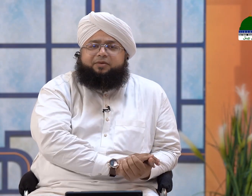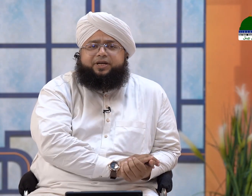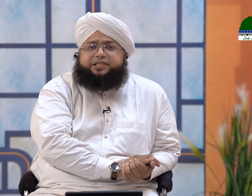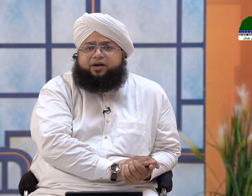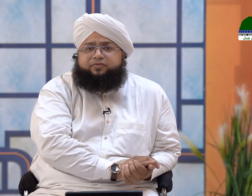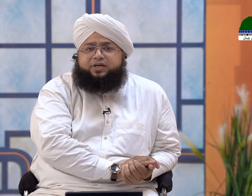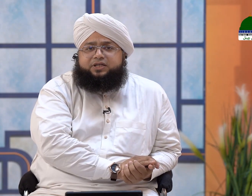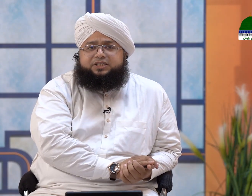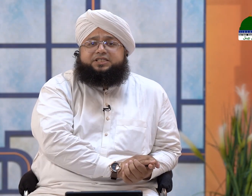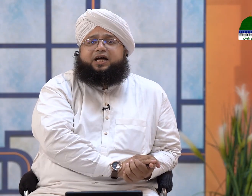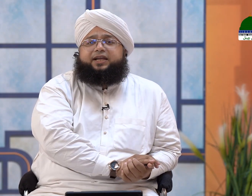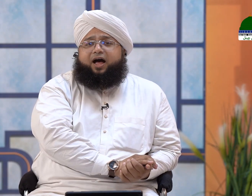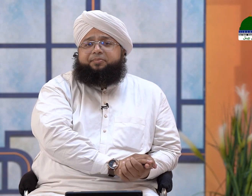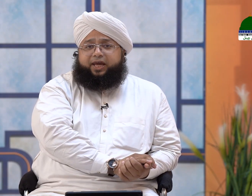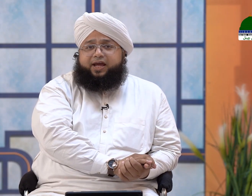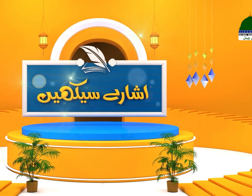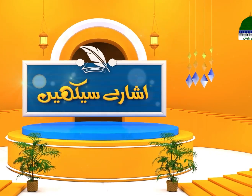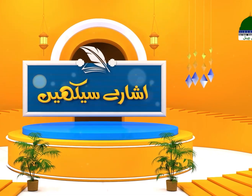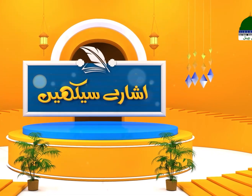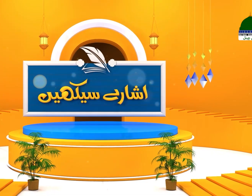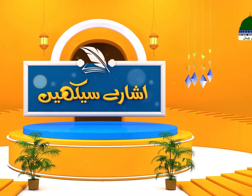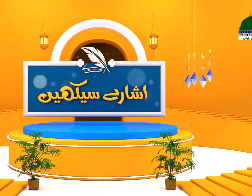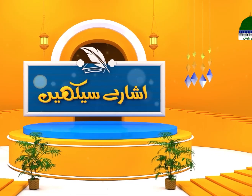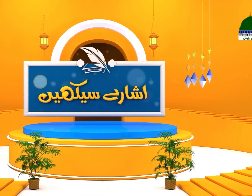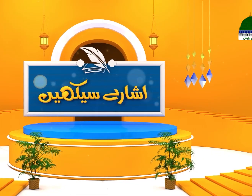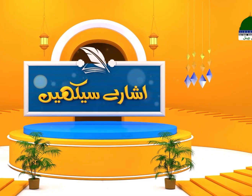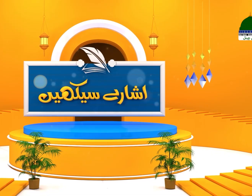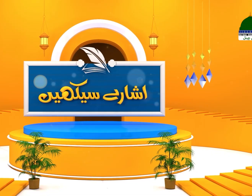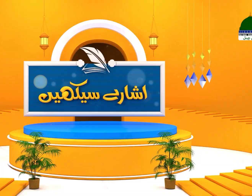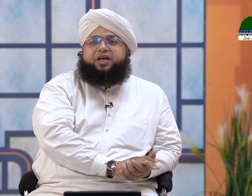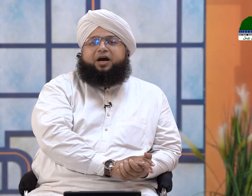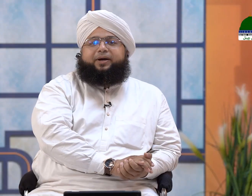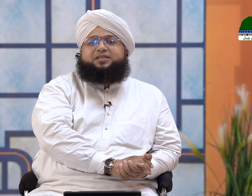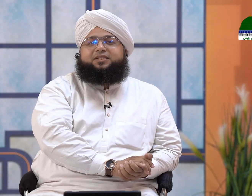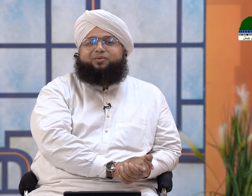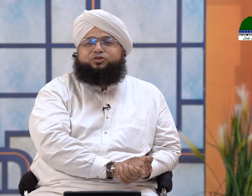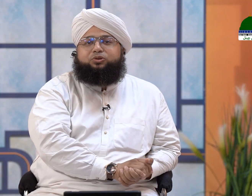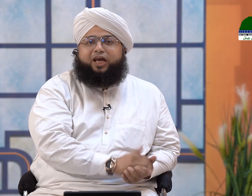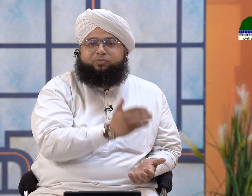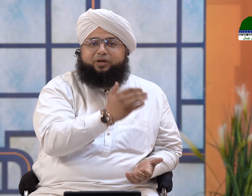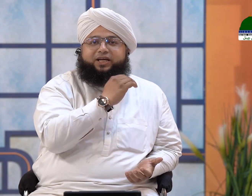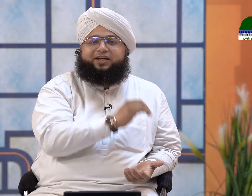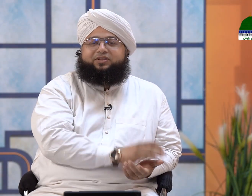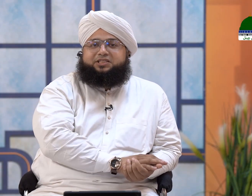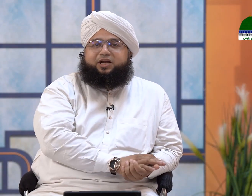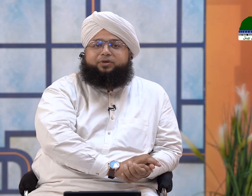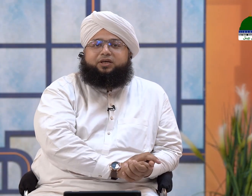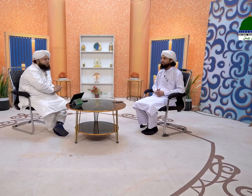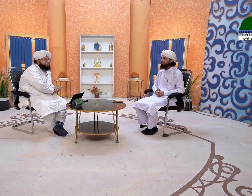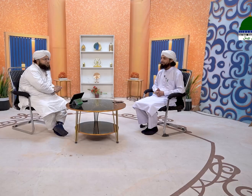سیگمنٹ کی طرف، جس کا نام ہے آئیں اشارے سیکھیں۔ جی ہمارے ساتھ یہاں موجود ہیں مبلغ دعوت اسلامی محمد